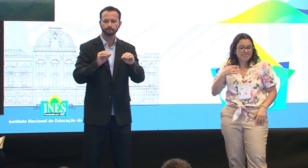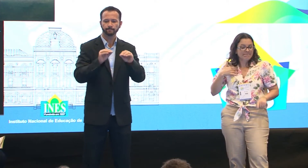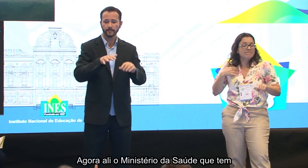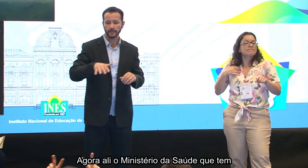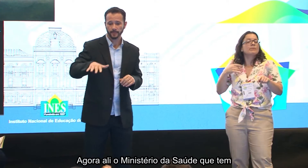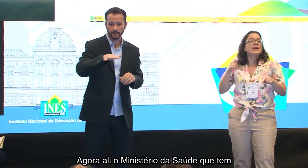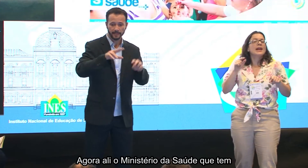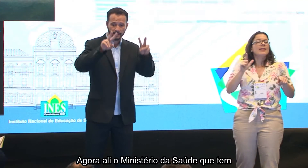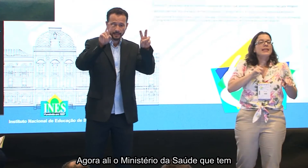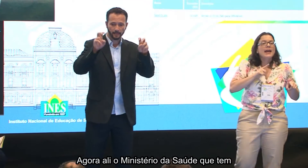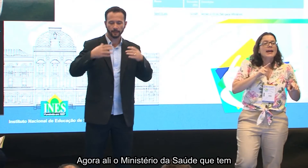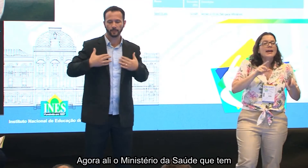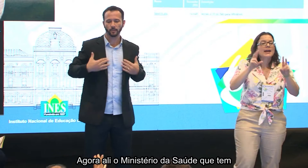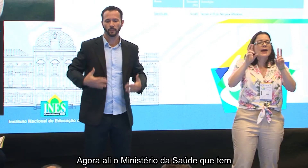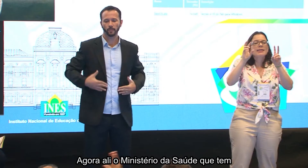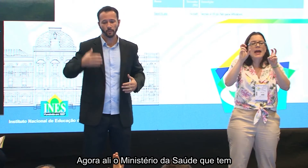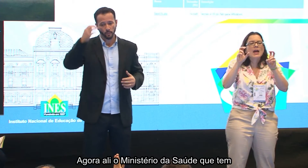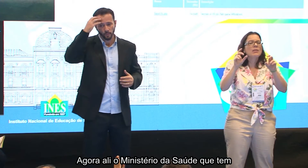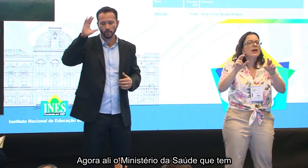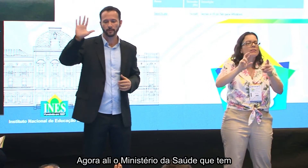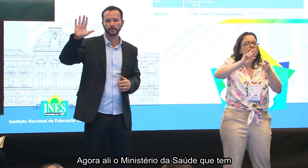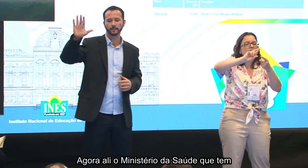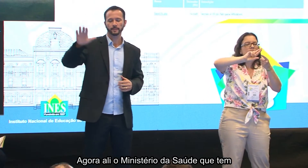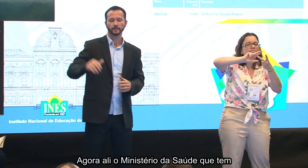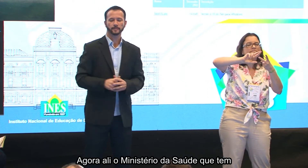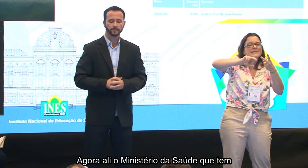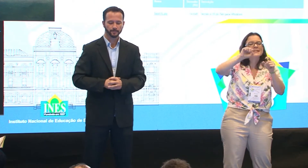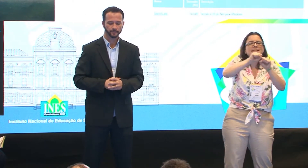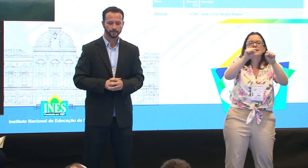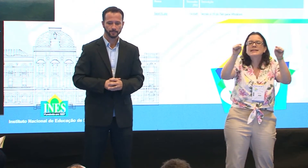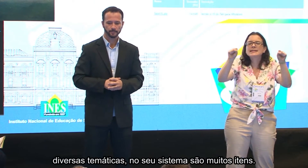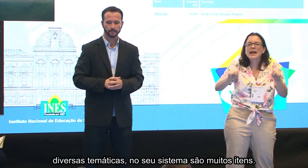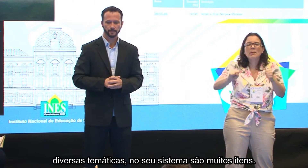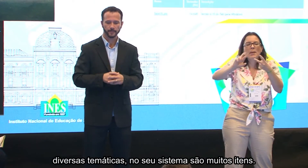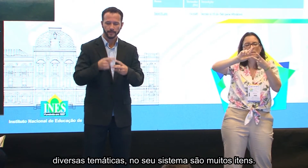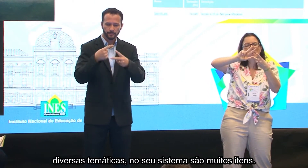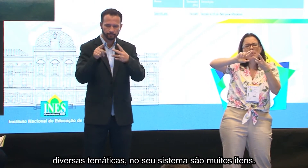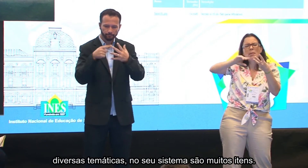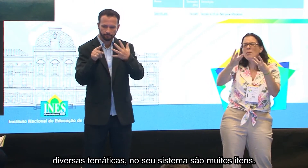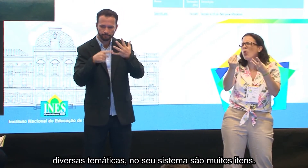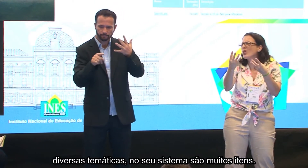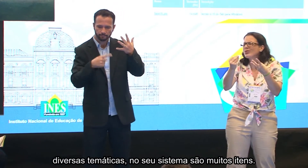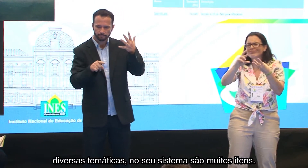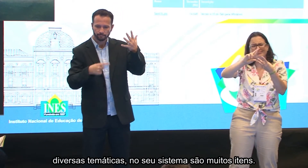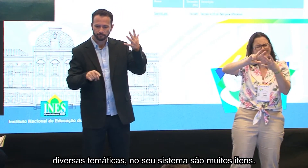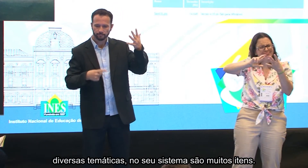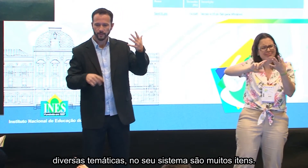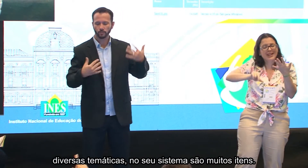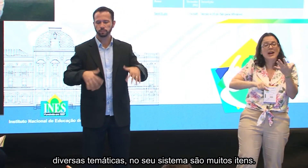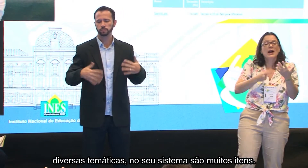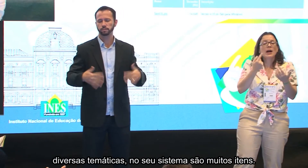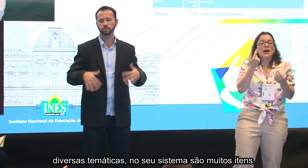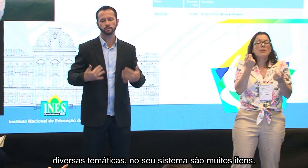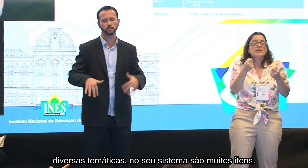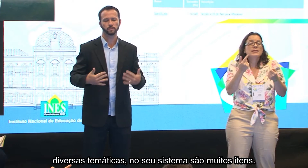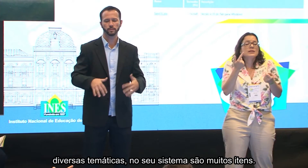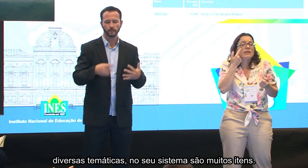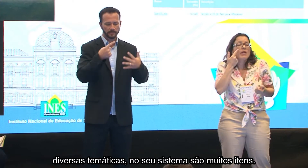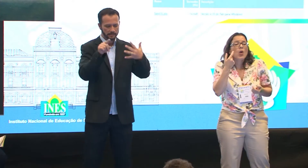E agora ali o Ministério da Saúde, que tem diversas temáticas no seu sistema, são muitos itens.